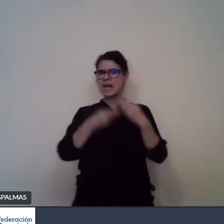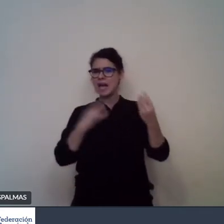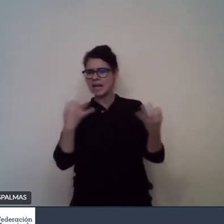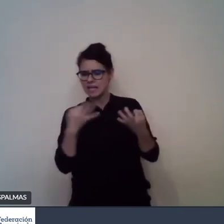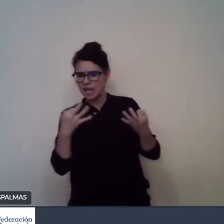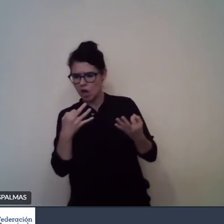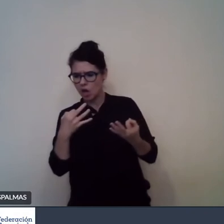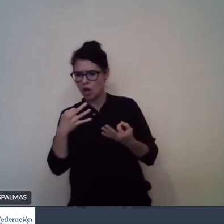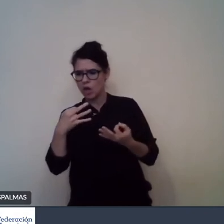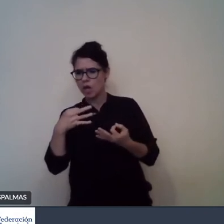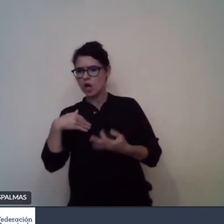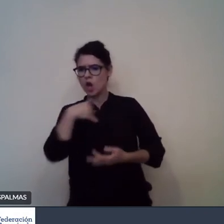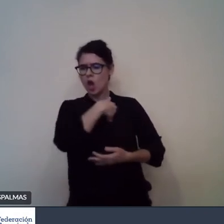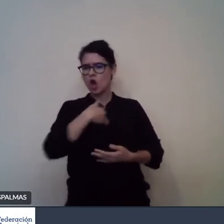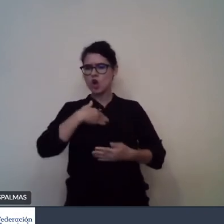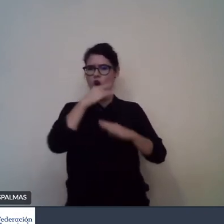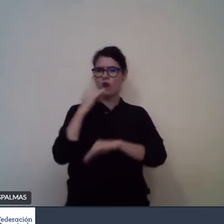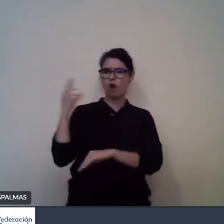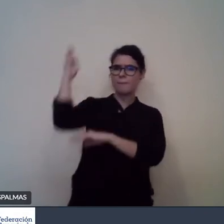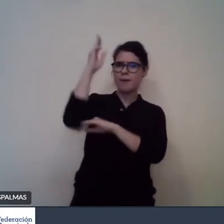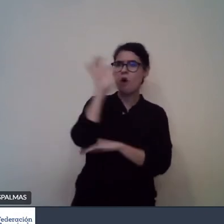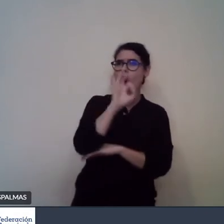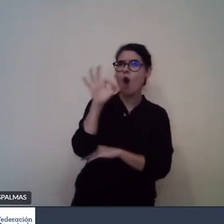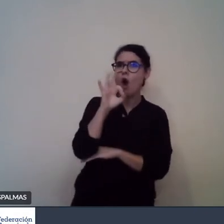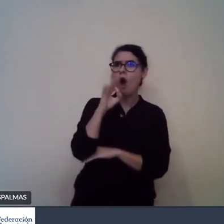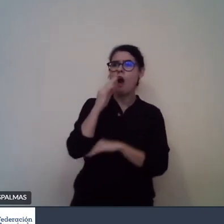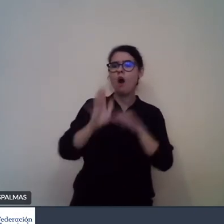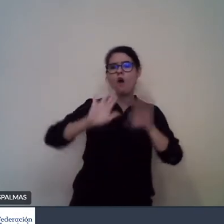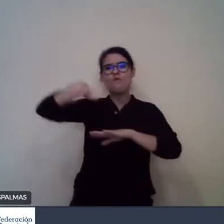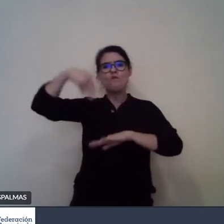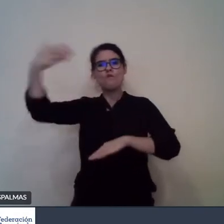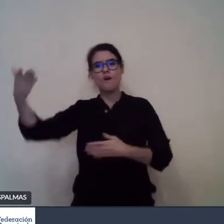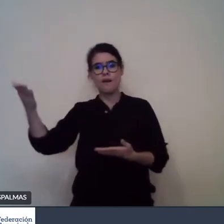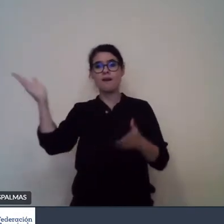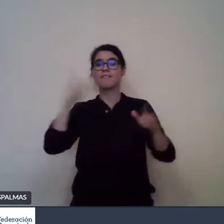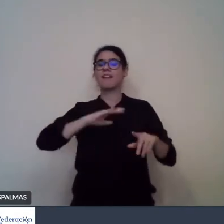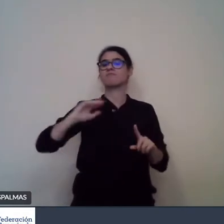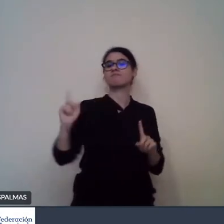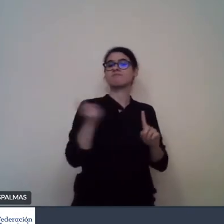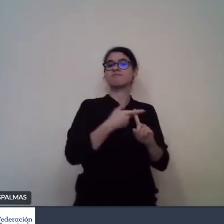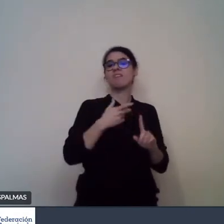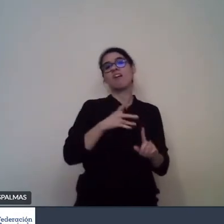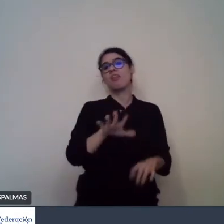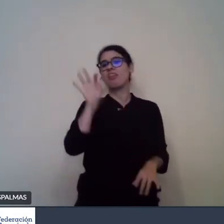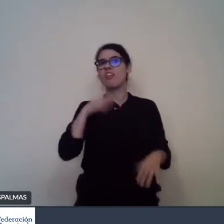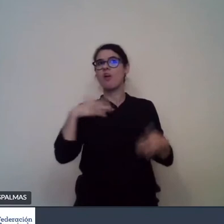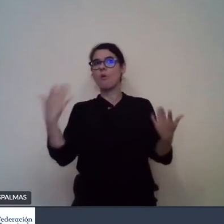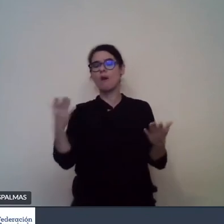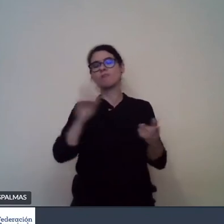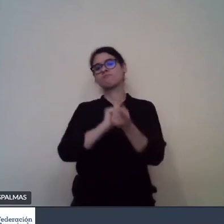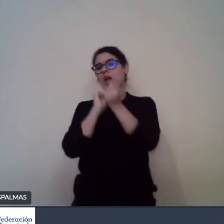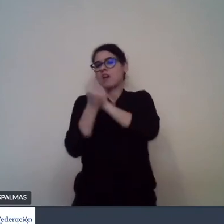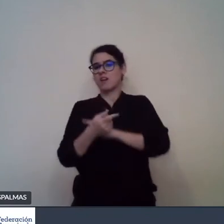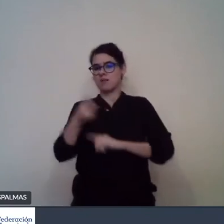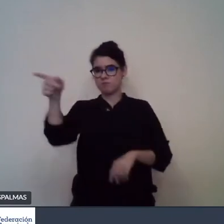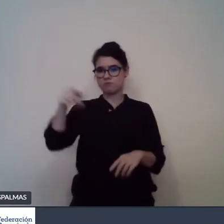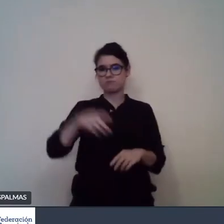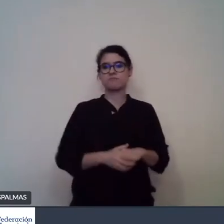del rol del grande o si tiene que salir fuera. En este caso decide hacer el tag con el roller, queda el tirador, extra pass.